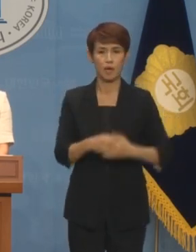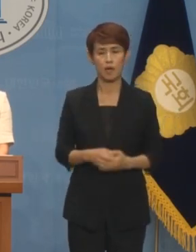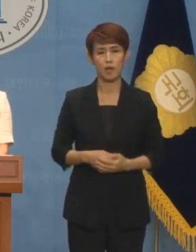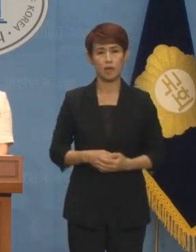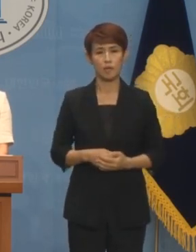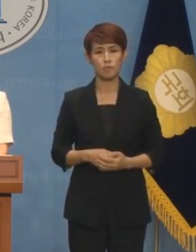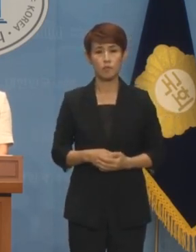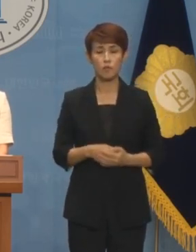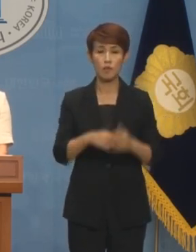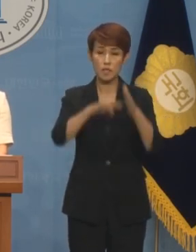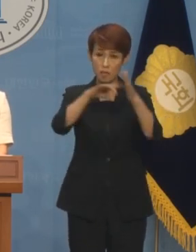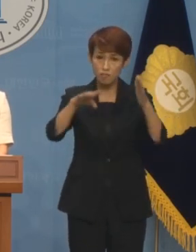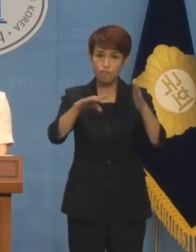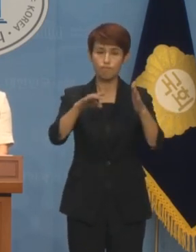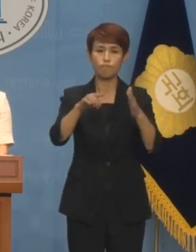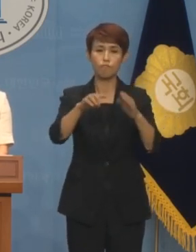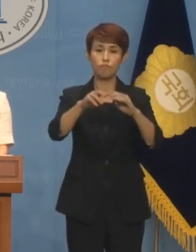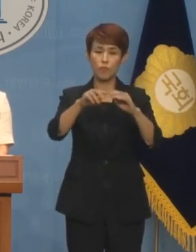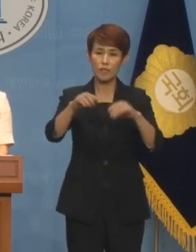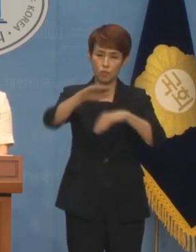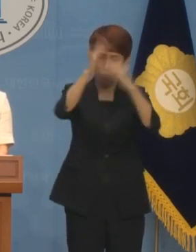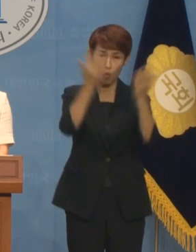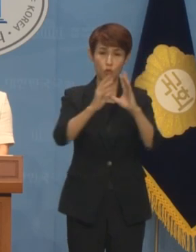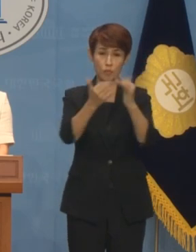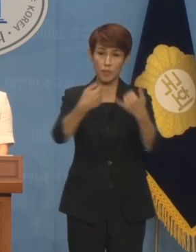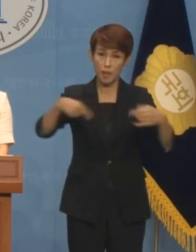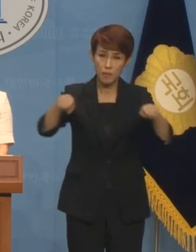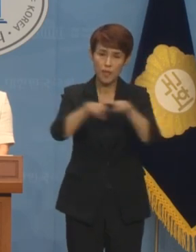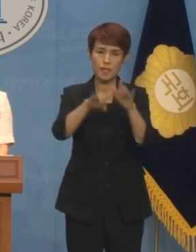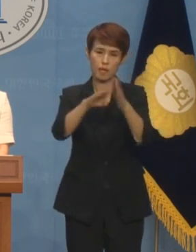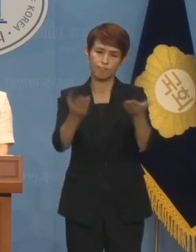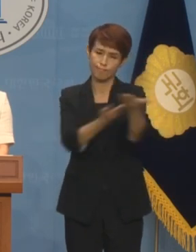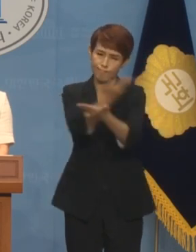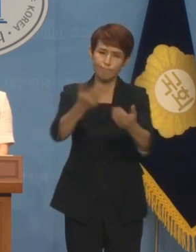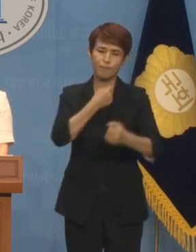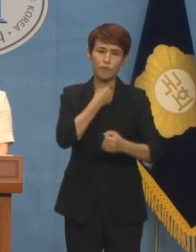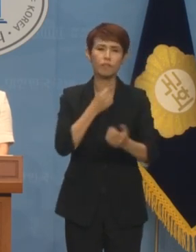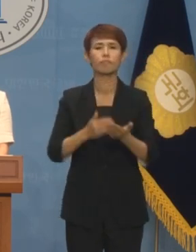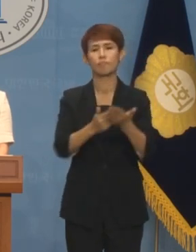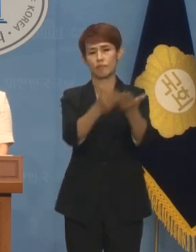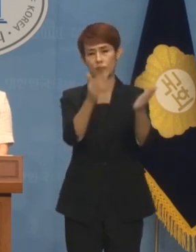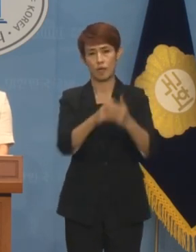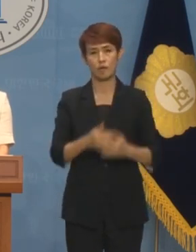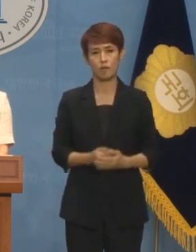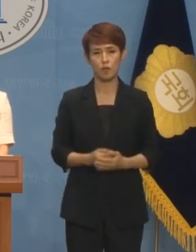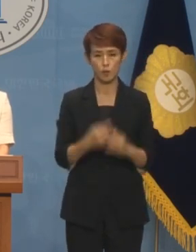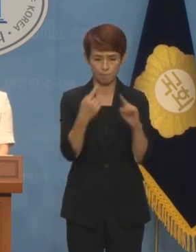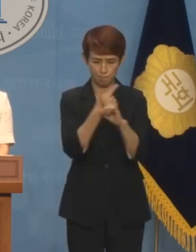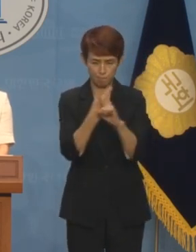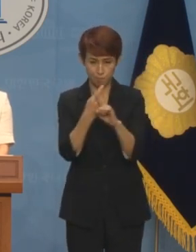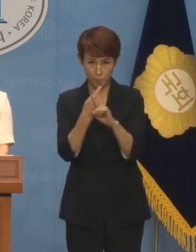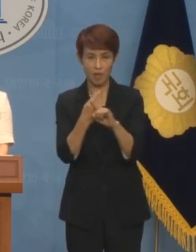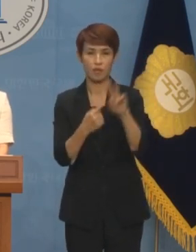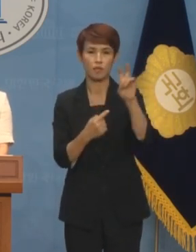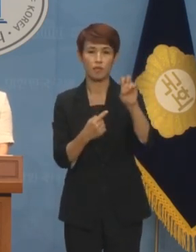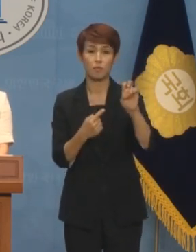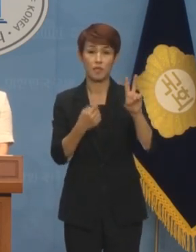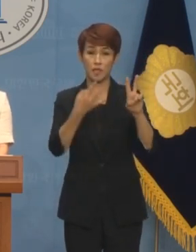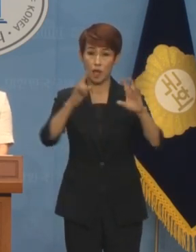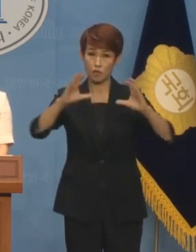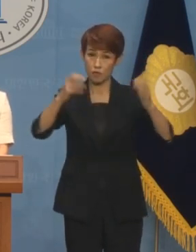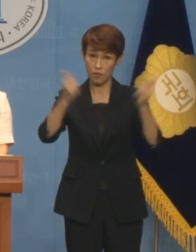도입하고 세수는 토지배당으로 전 국민들과 함께 나누자는 내용입니다. 수정보완을 거쳐서 22대